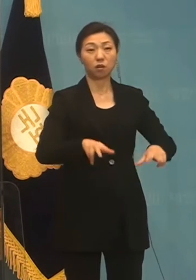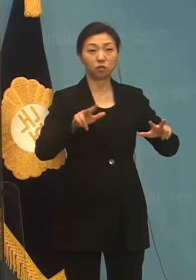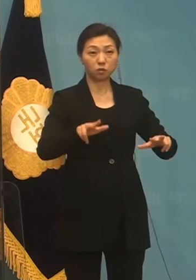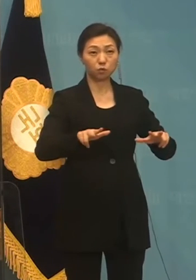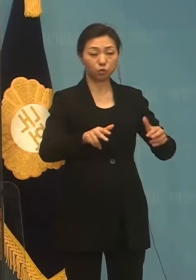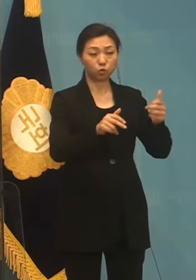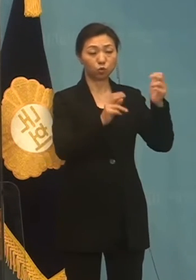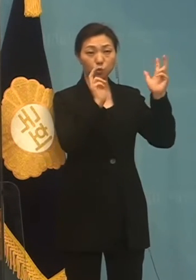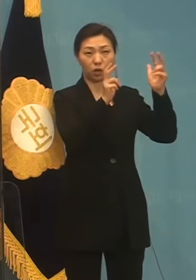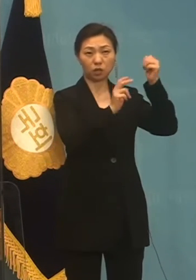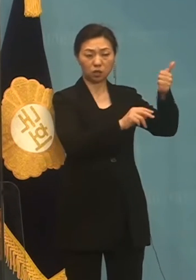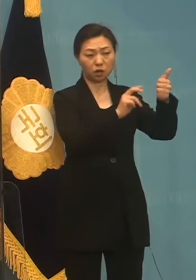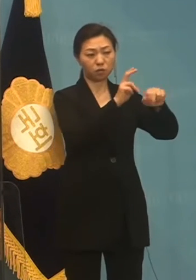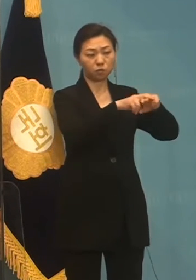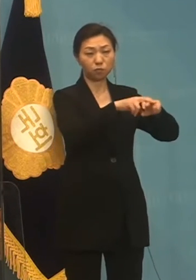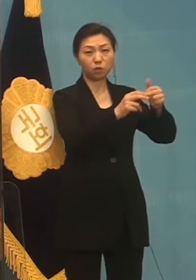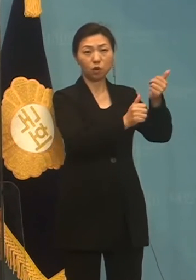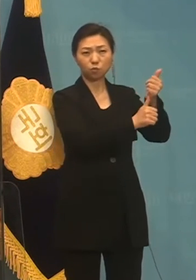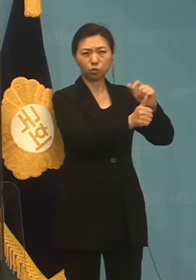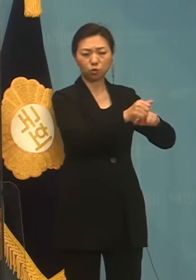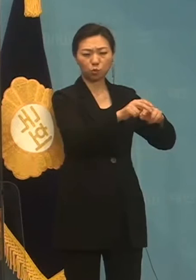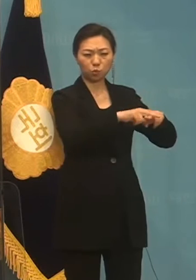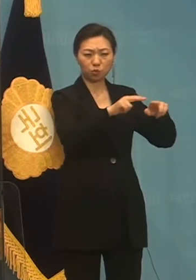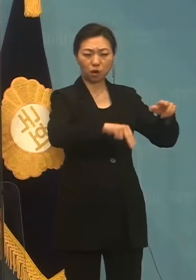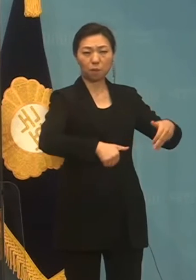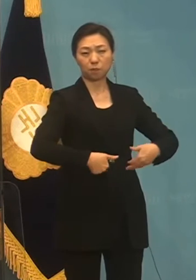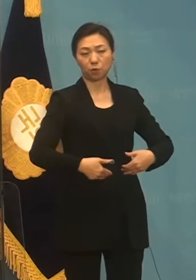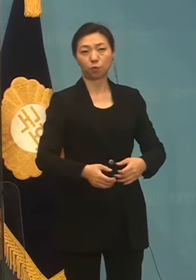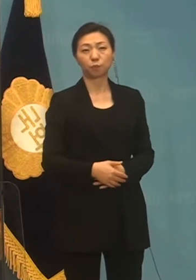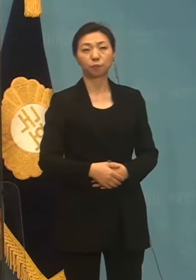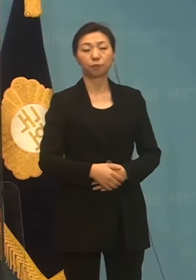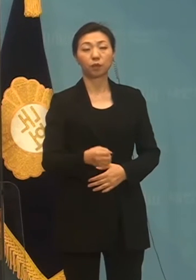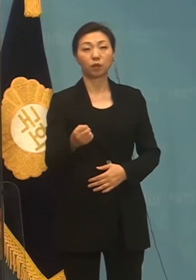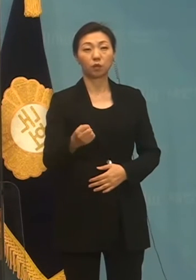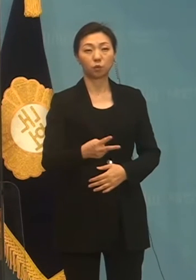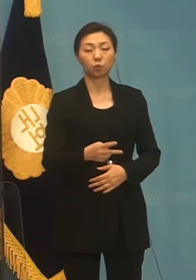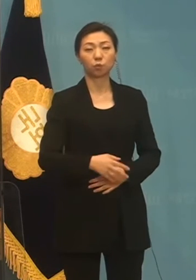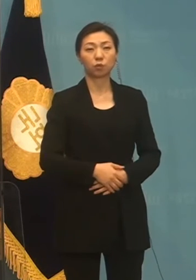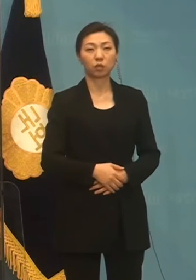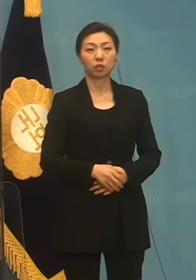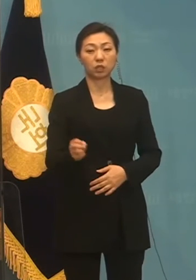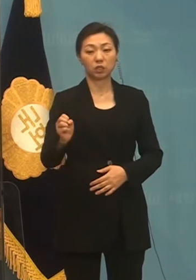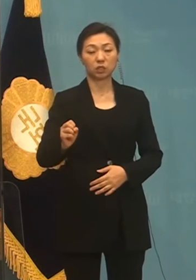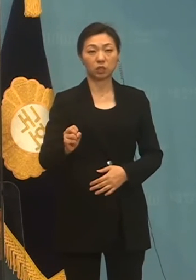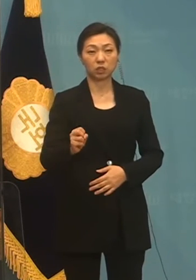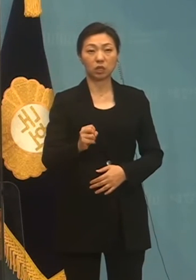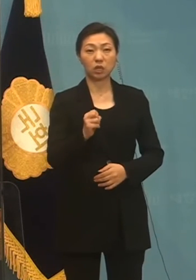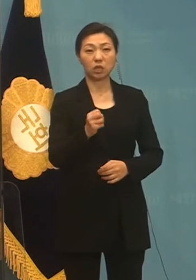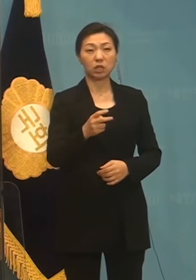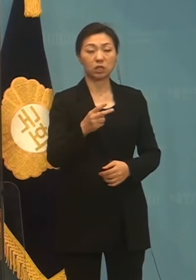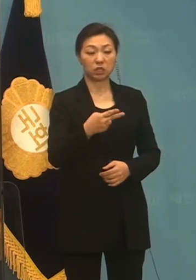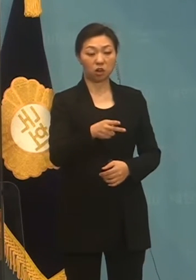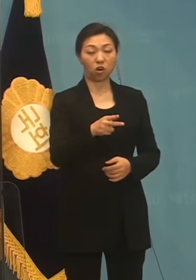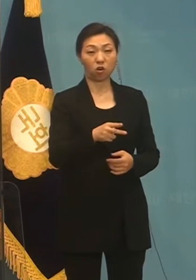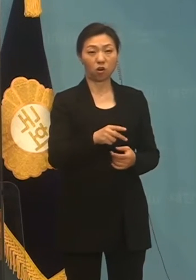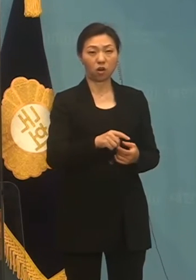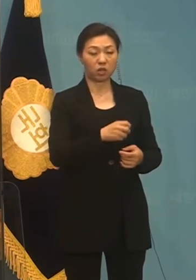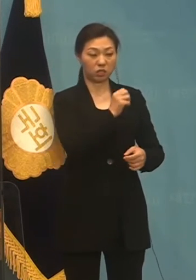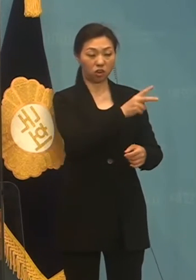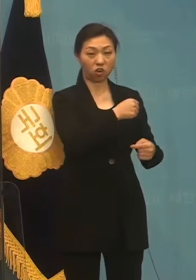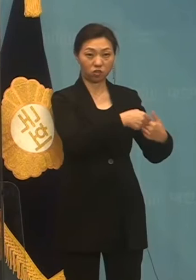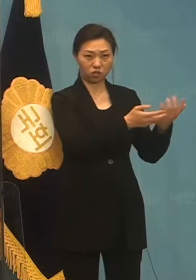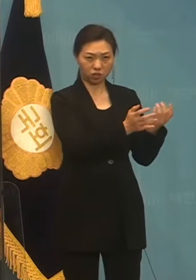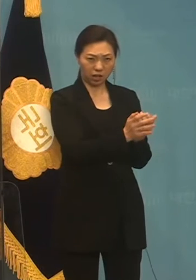묻고 싶다. 또한 친여 성향인 KBS 노조 본부가 발표한